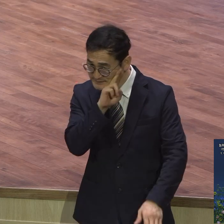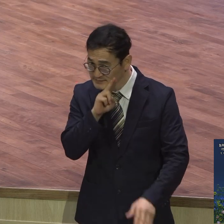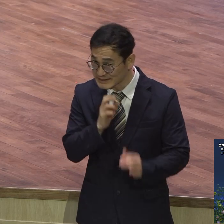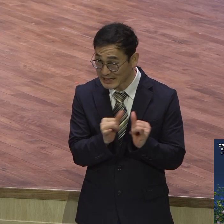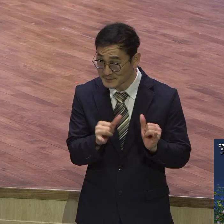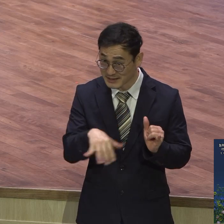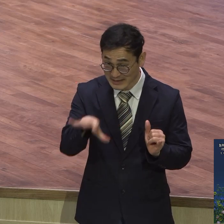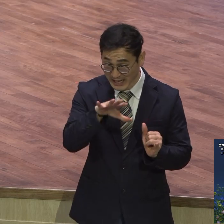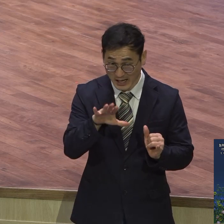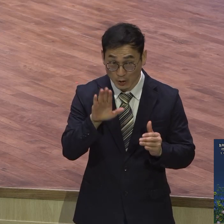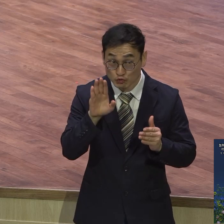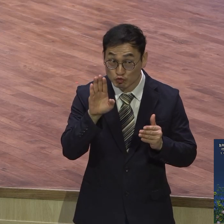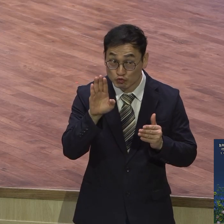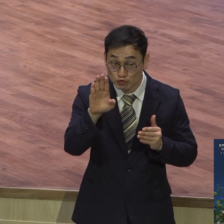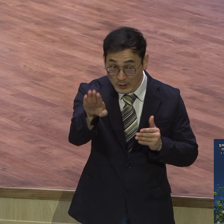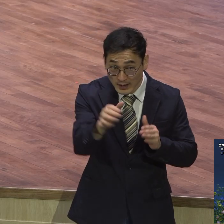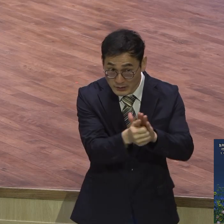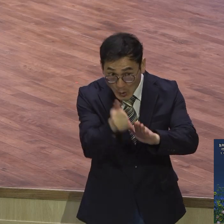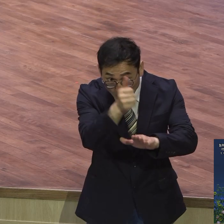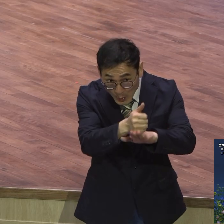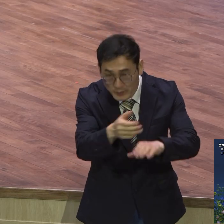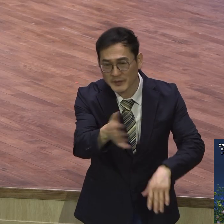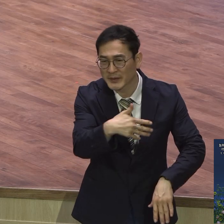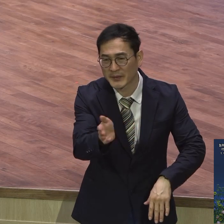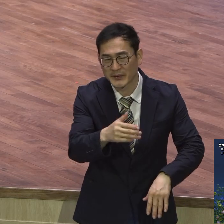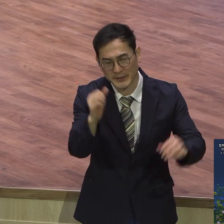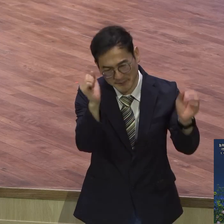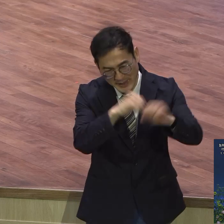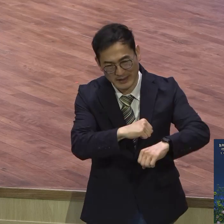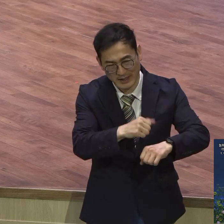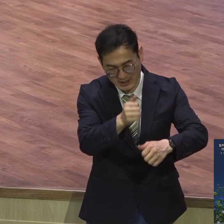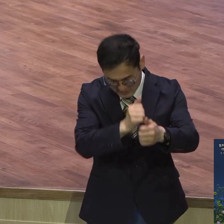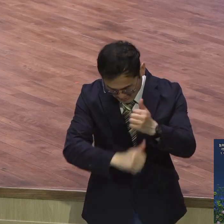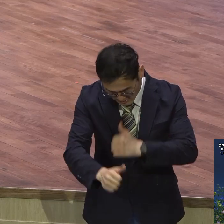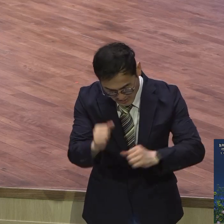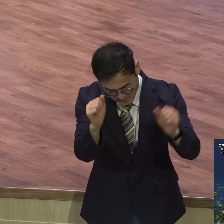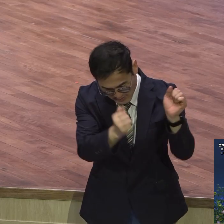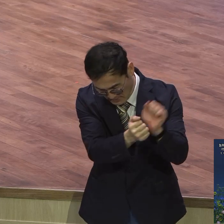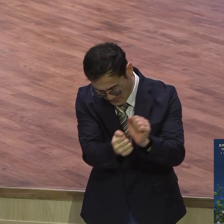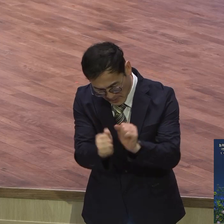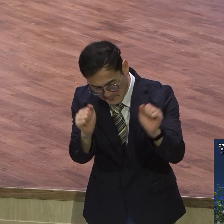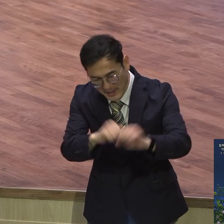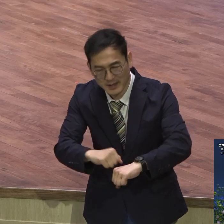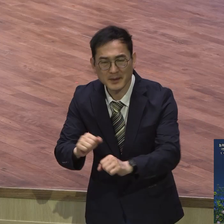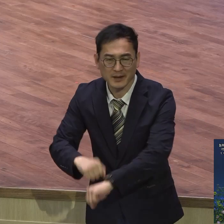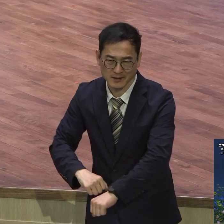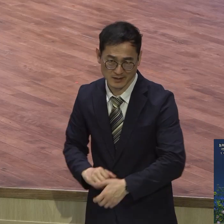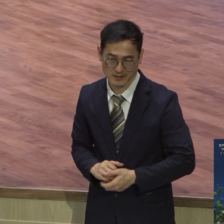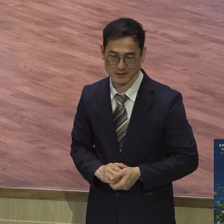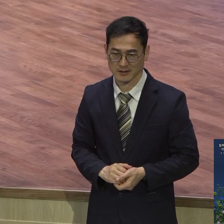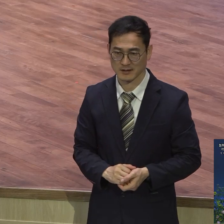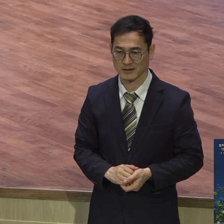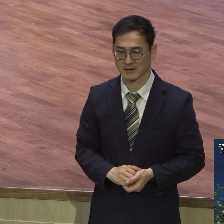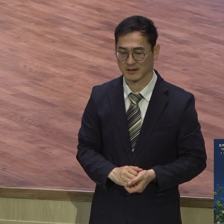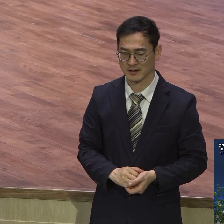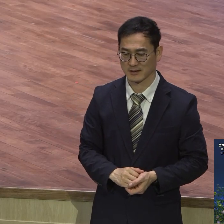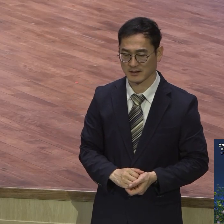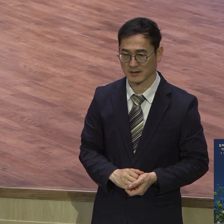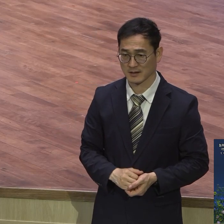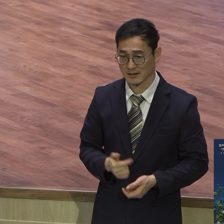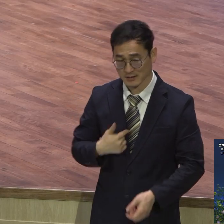후손들까지 다 망했고 후손들까지 손주들까지 무서워 그래서 삼세다 삼사대 나는